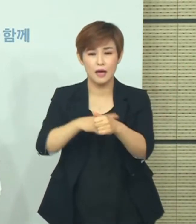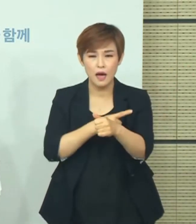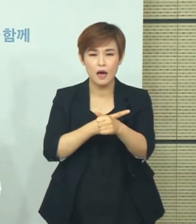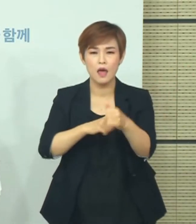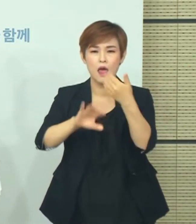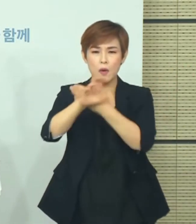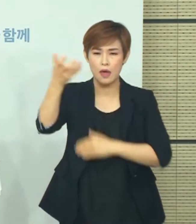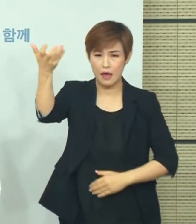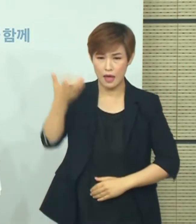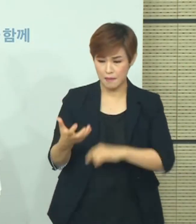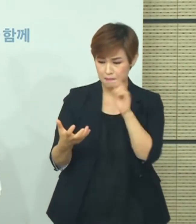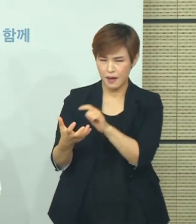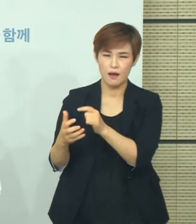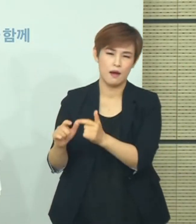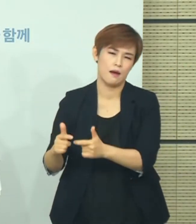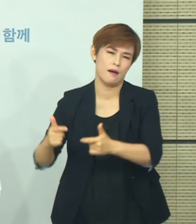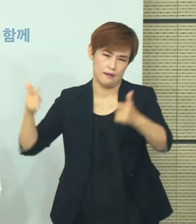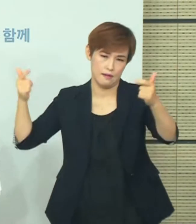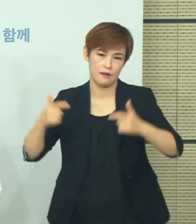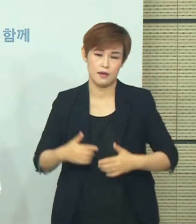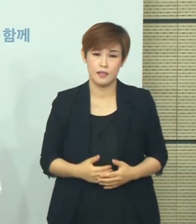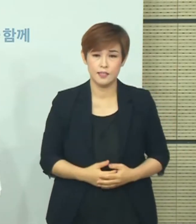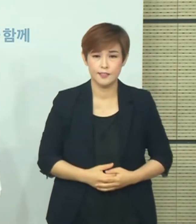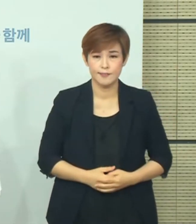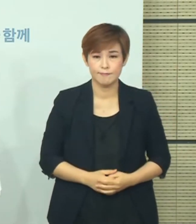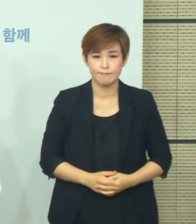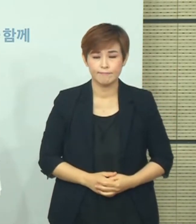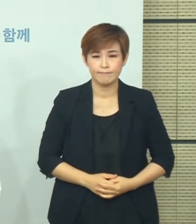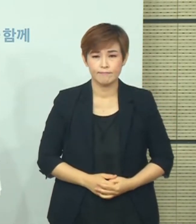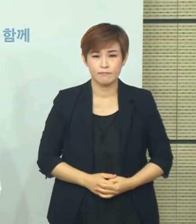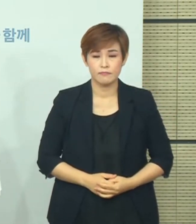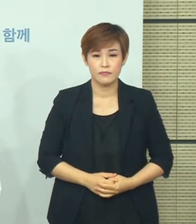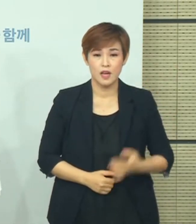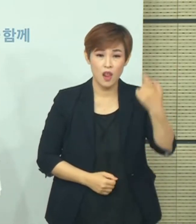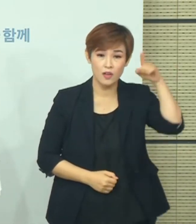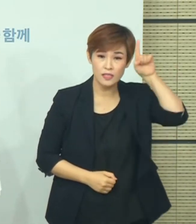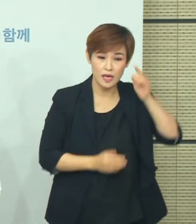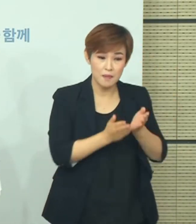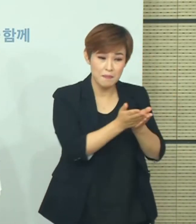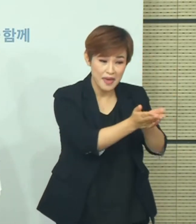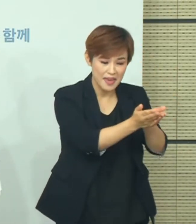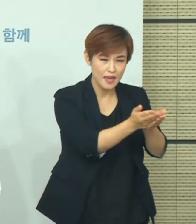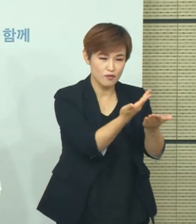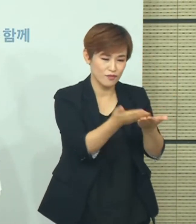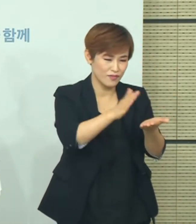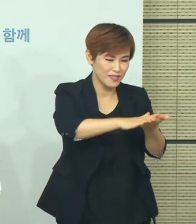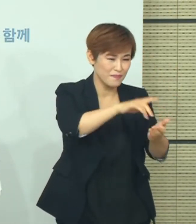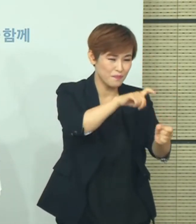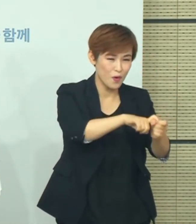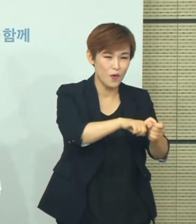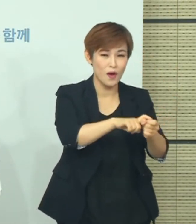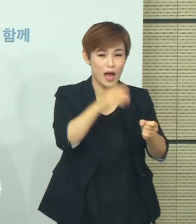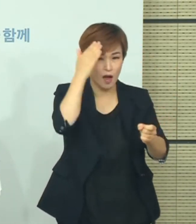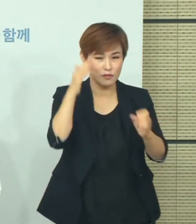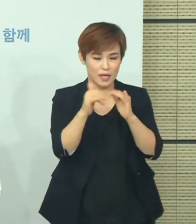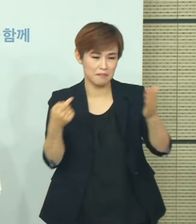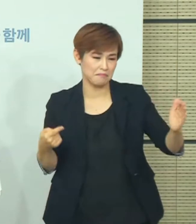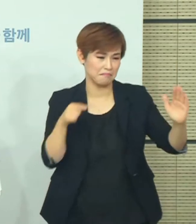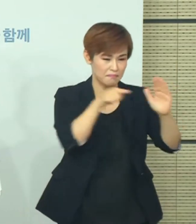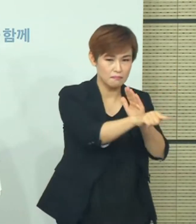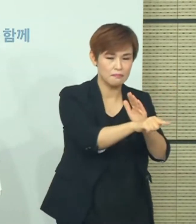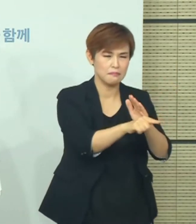해외 유입 환자도 계속 증가하고 있습니다. 러시아 선박 수리 과정에서 국내 근로자가